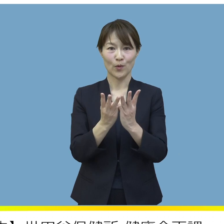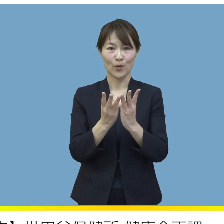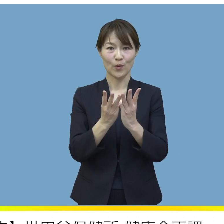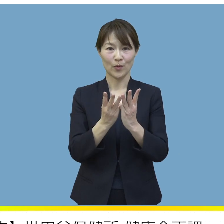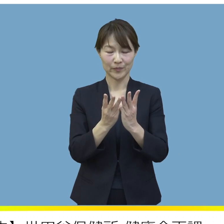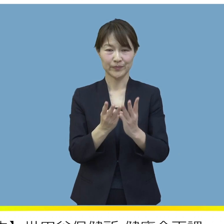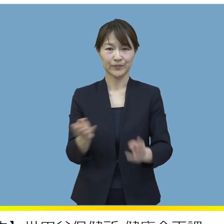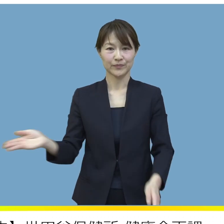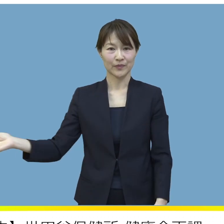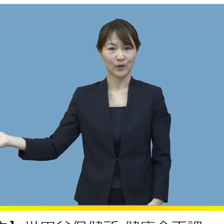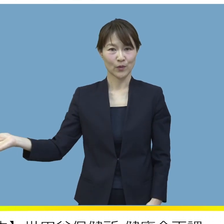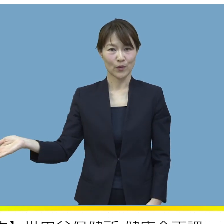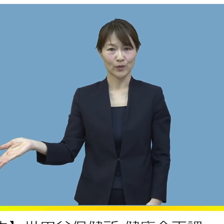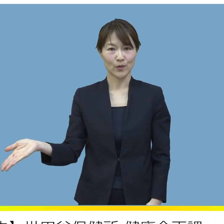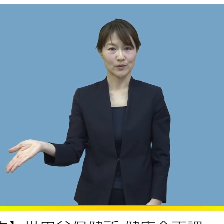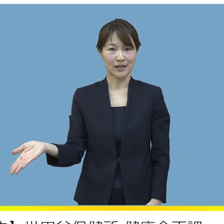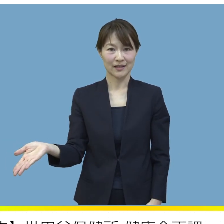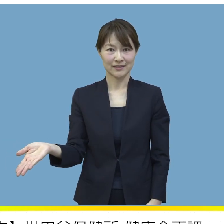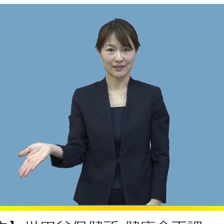5432